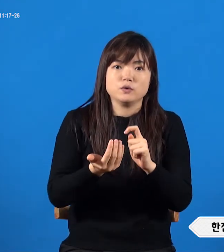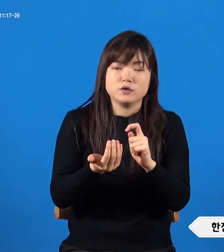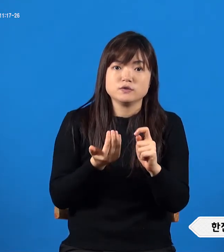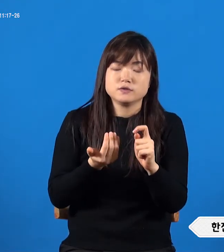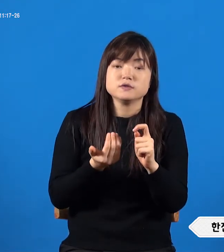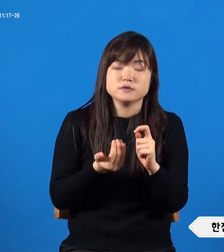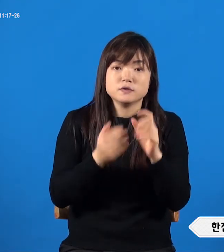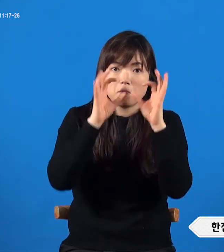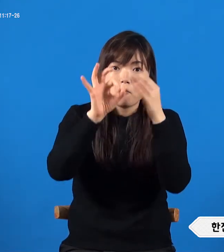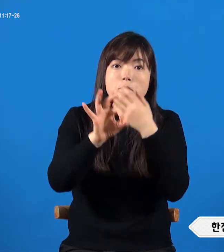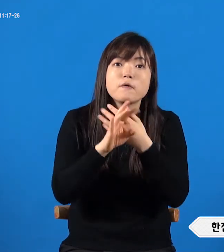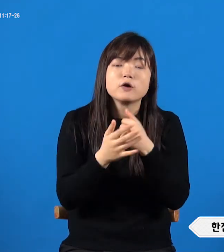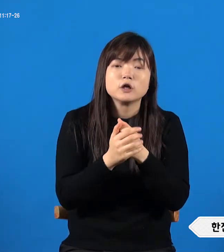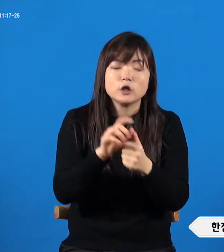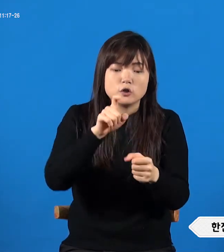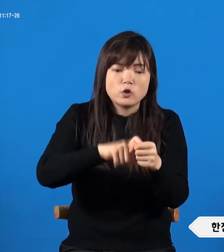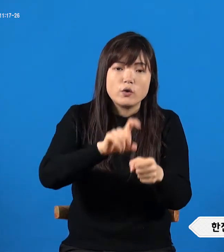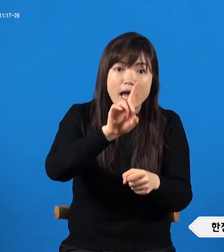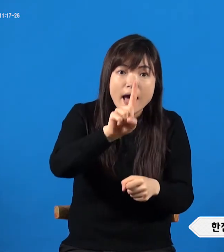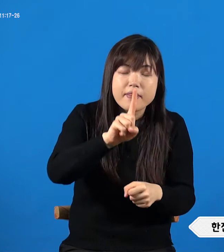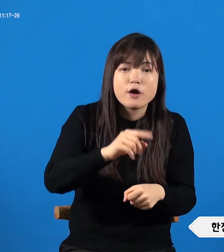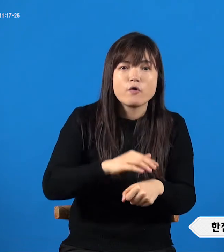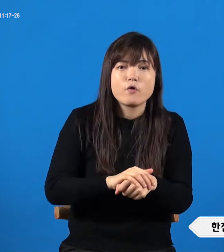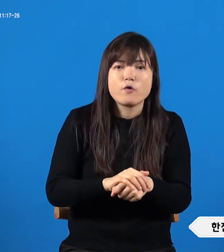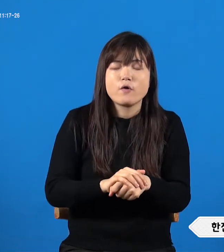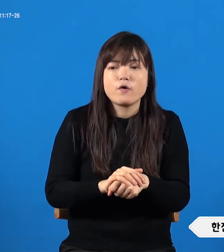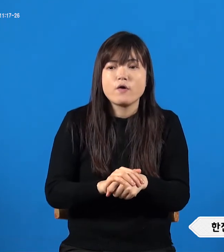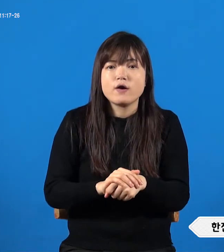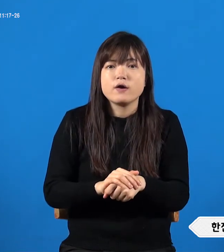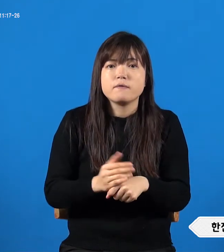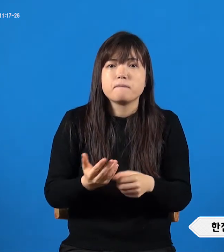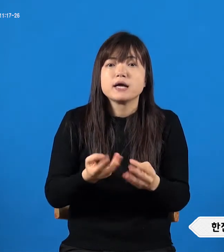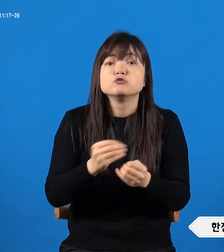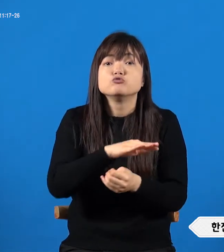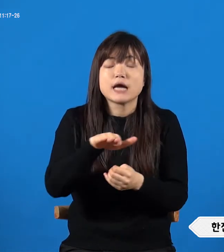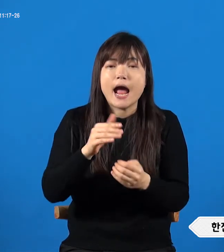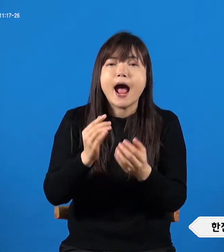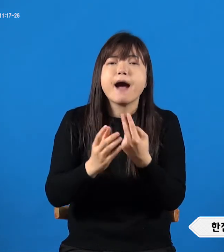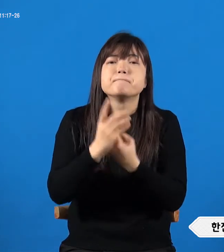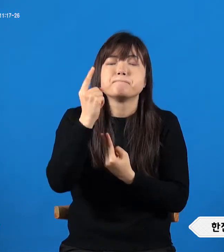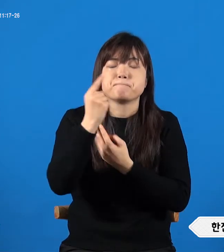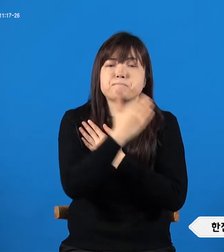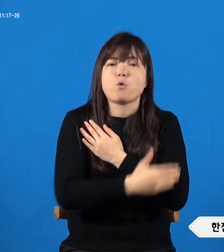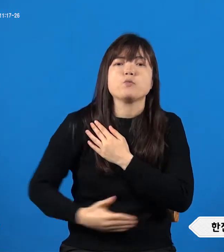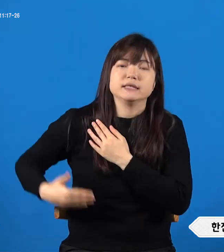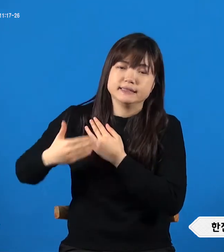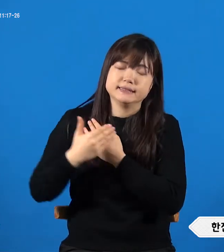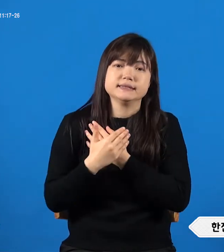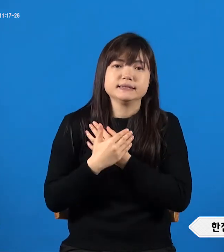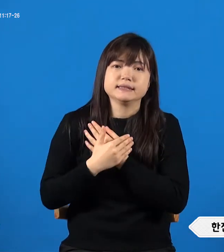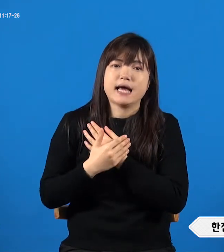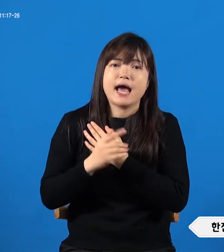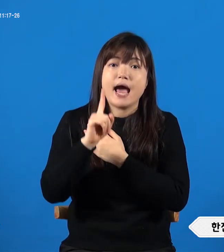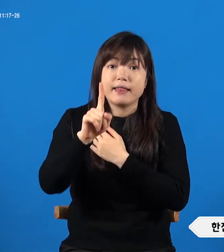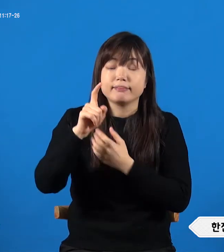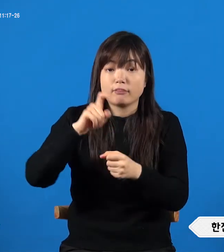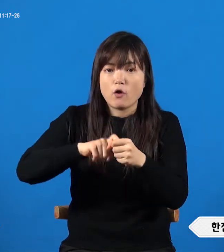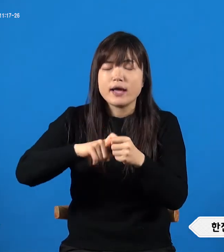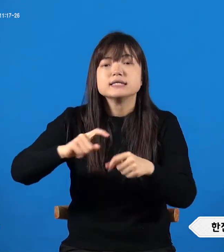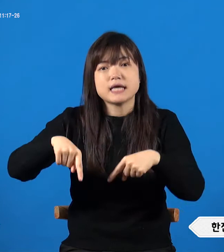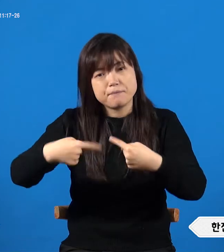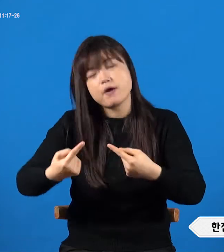10장 17절에 떡이 하나요 많은 우리가 한 몸이니 이는 우리가 다 한 떡에